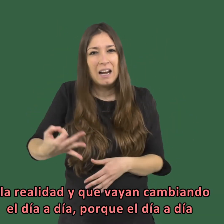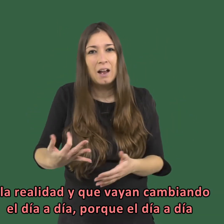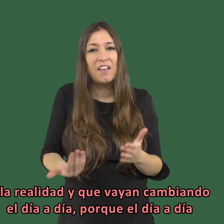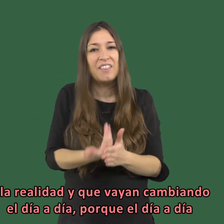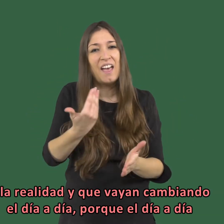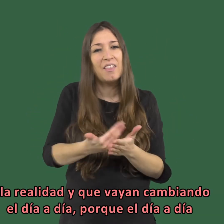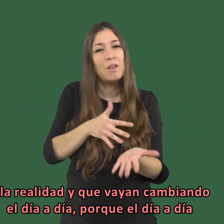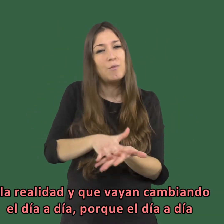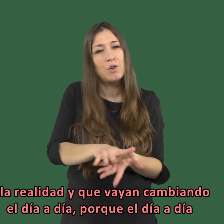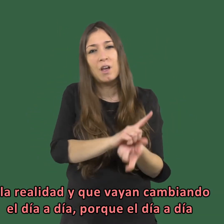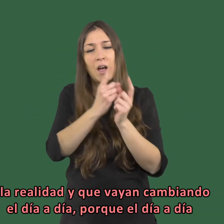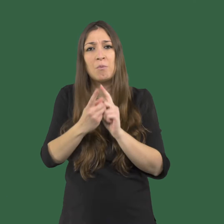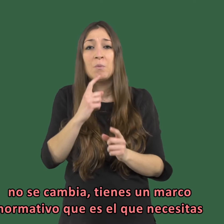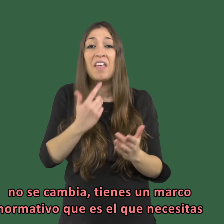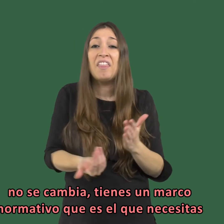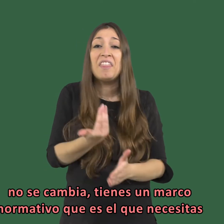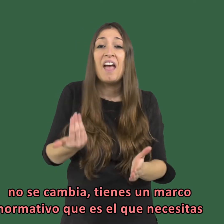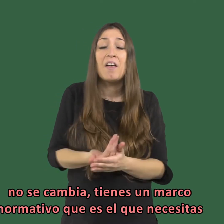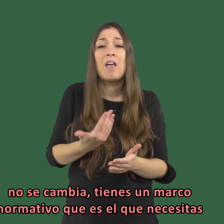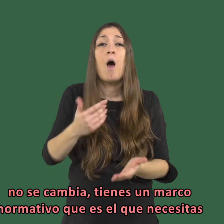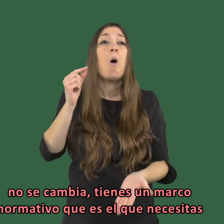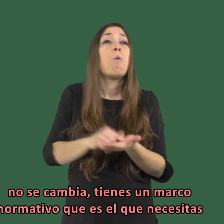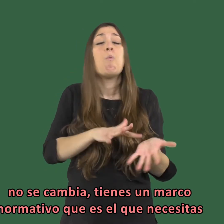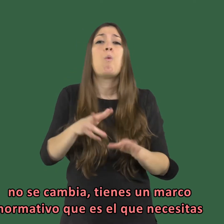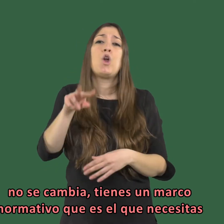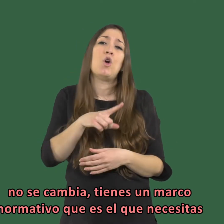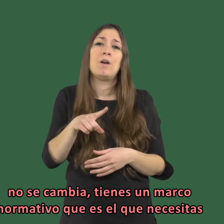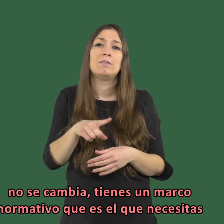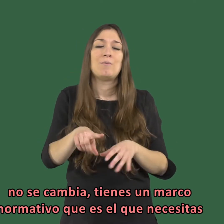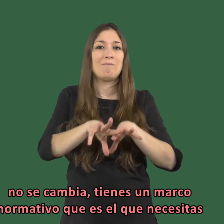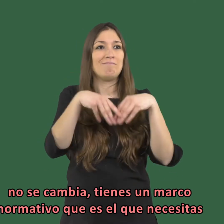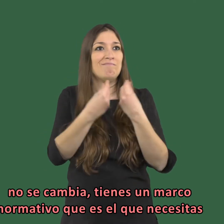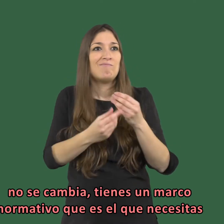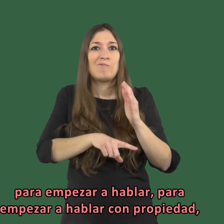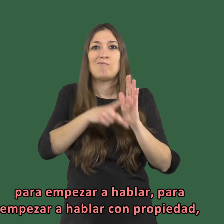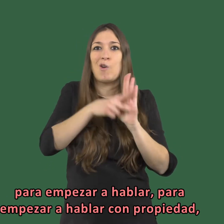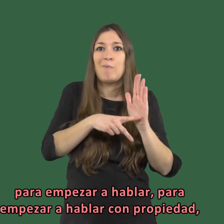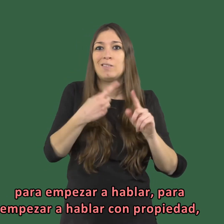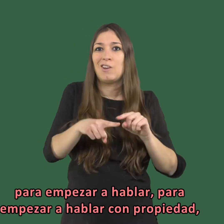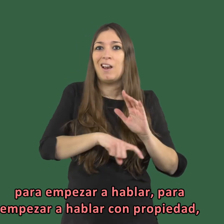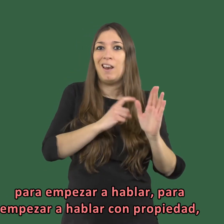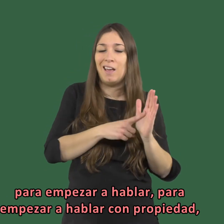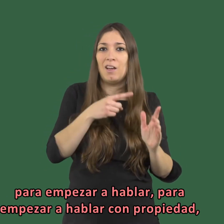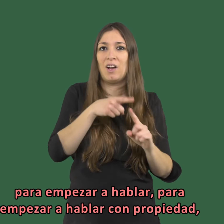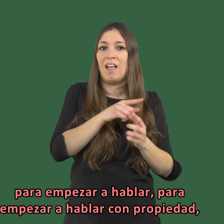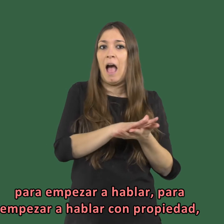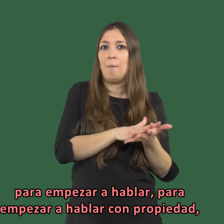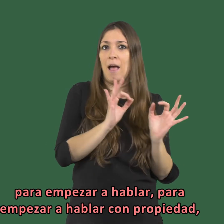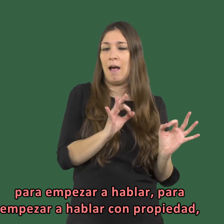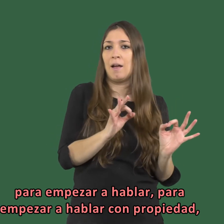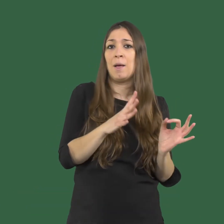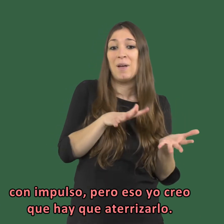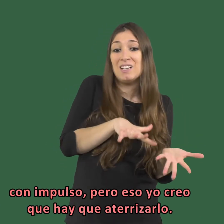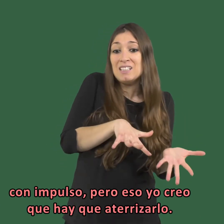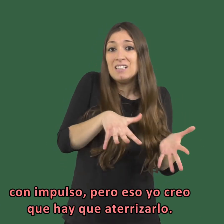que vayan cambiando el día a día, porque el día a día no se cambia, tienes un marco normativo que es el que necesitas para empezar a hablar con